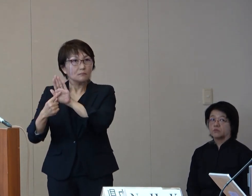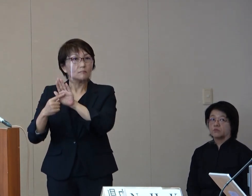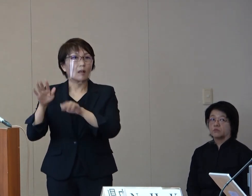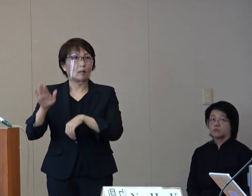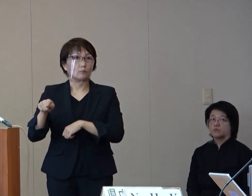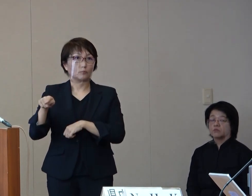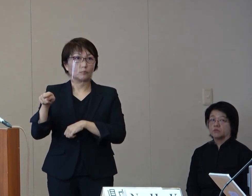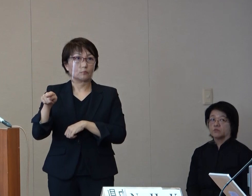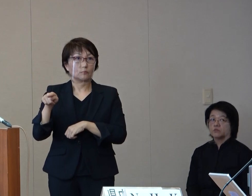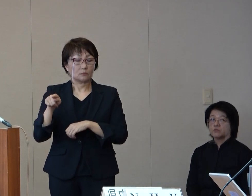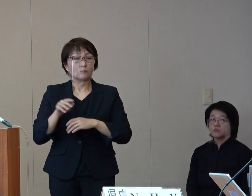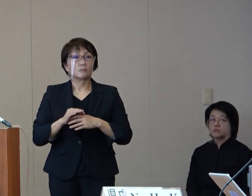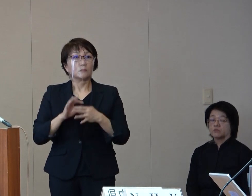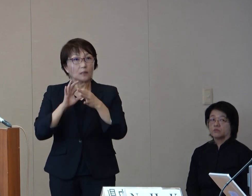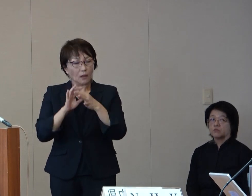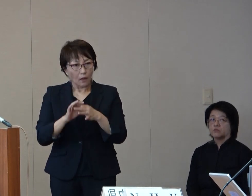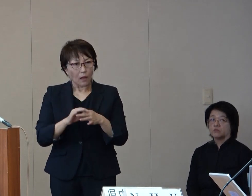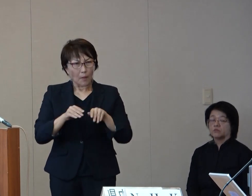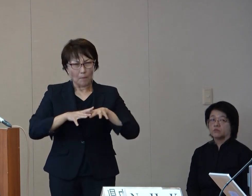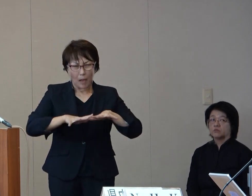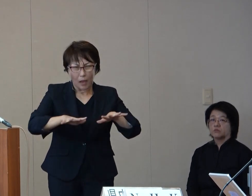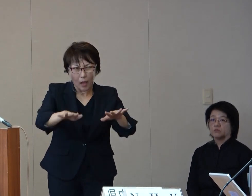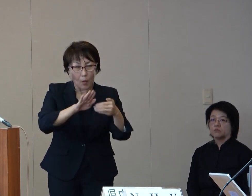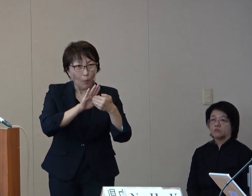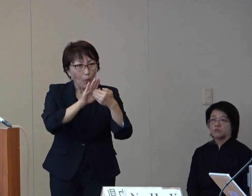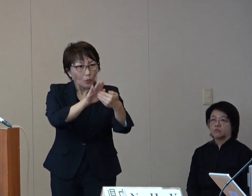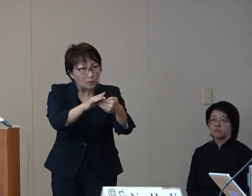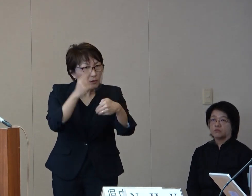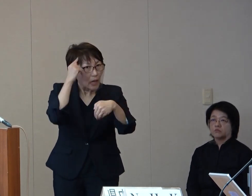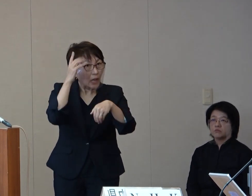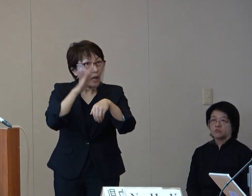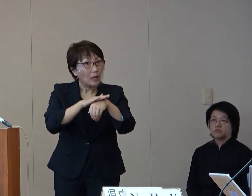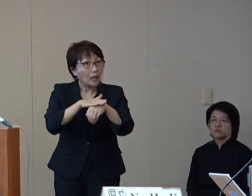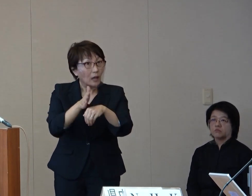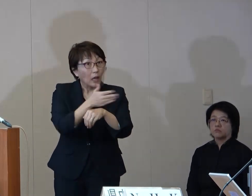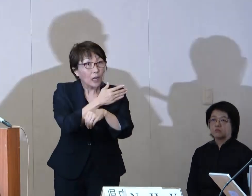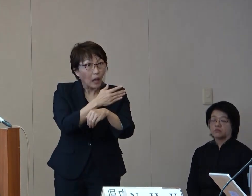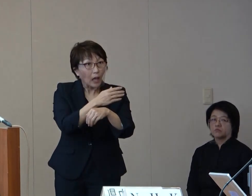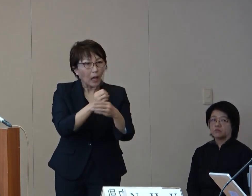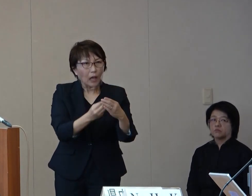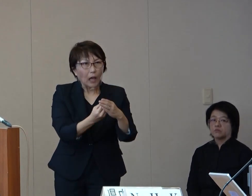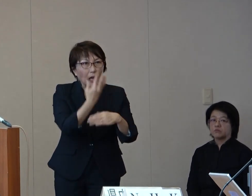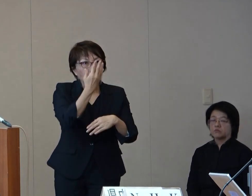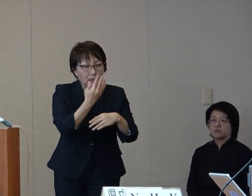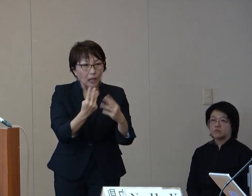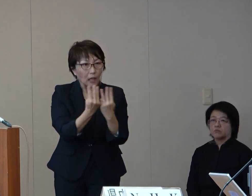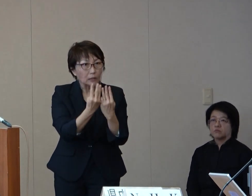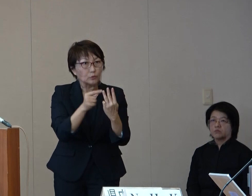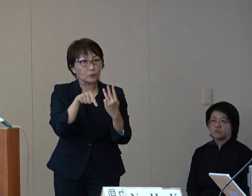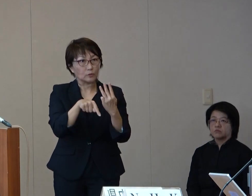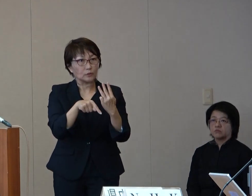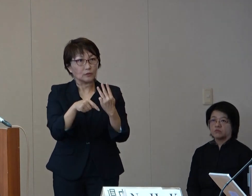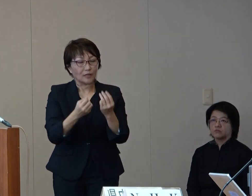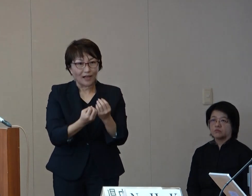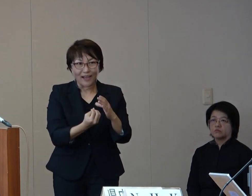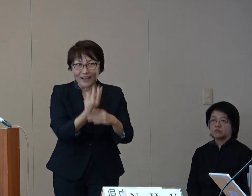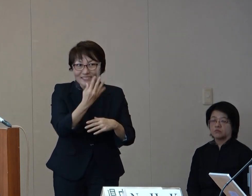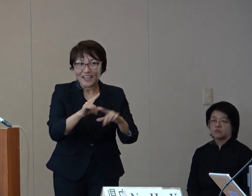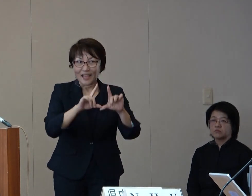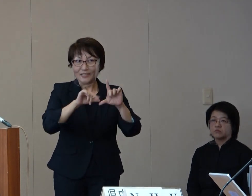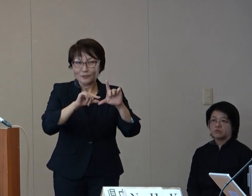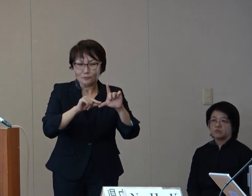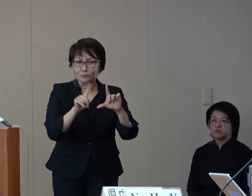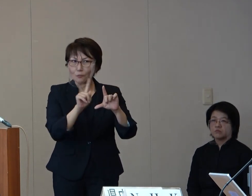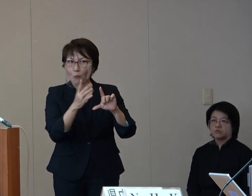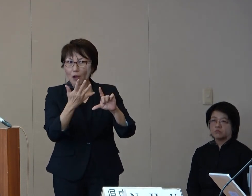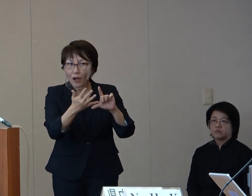そのあのいわゆる万人も防止するというパンテーンからすると発生率長谷件数ゲートがどうなっている